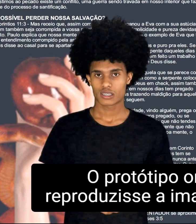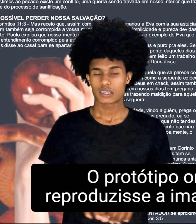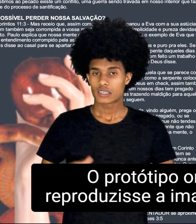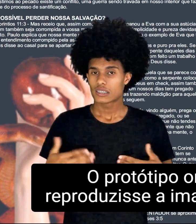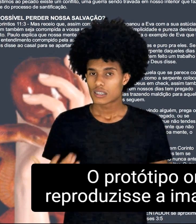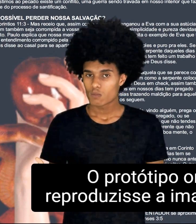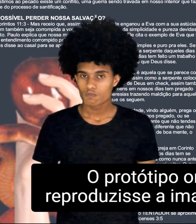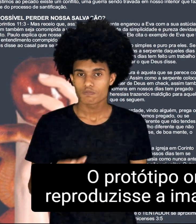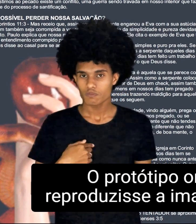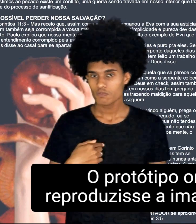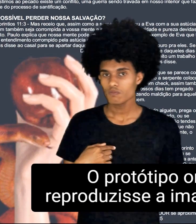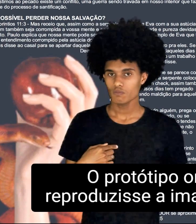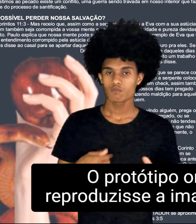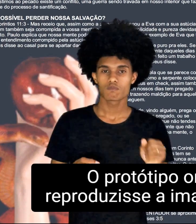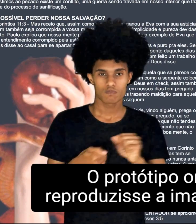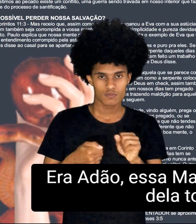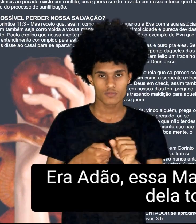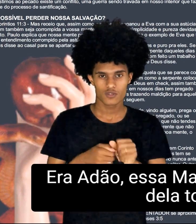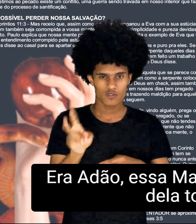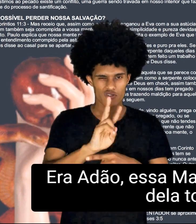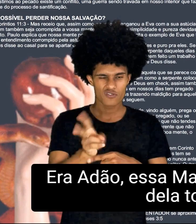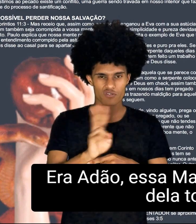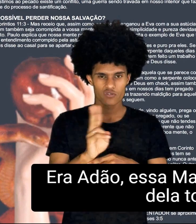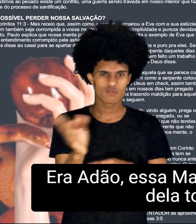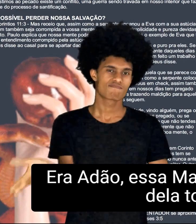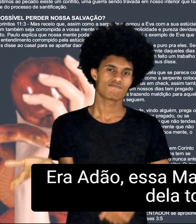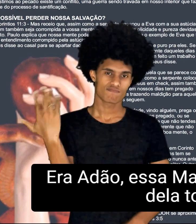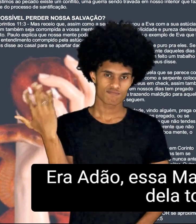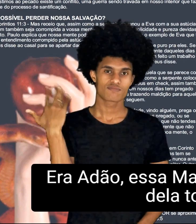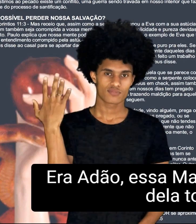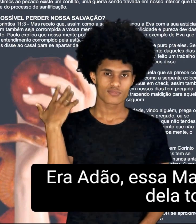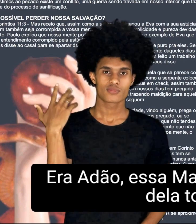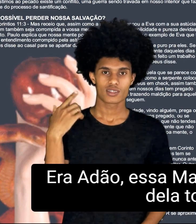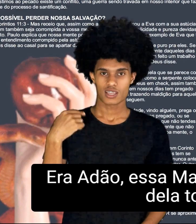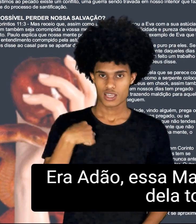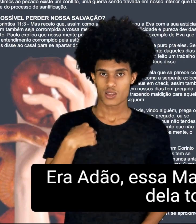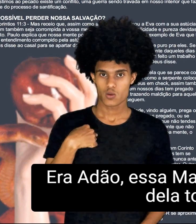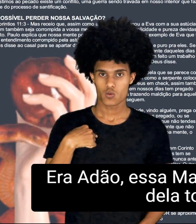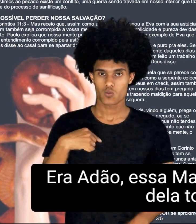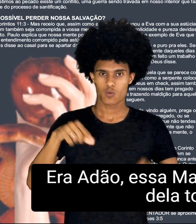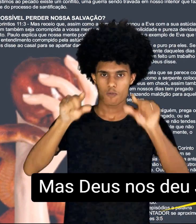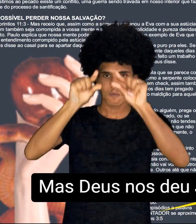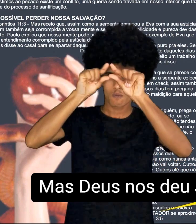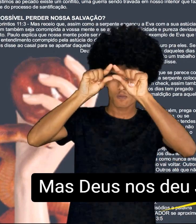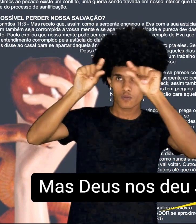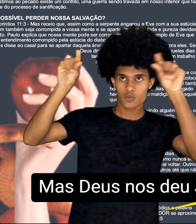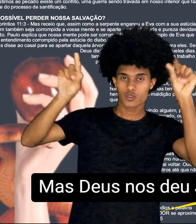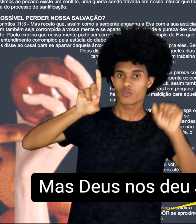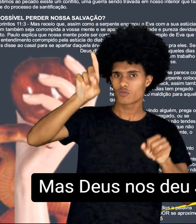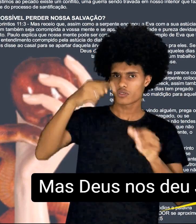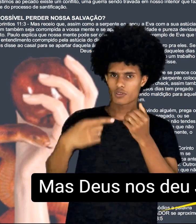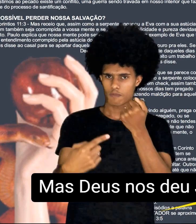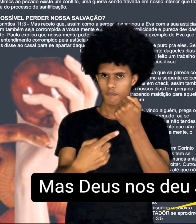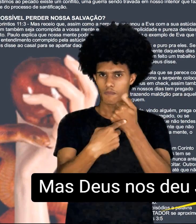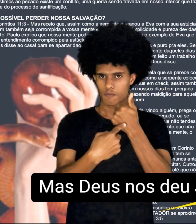original de uma raça que reproduzisse a imagem e semelhança de Deus era Adão. Essa matriz foi corrompida e por meio dela todos os homens, mas